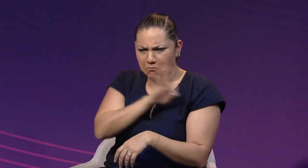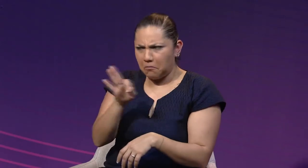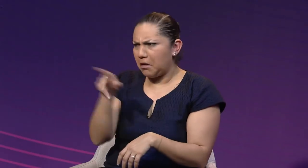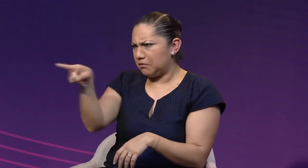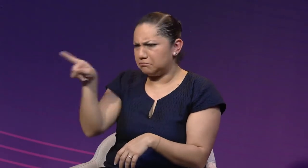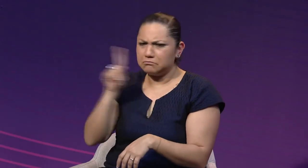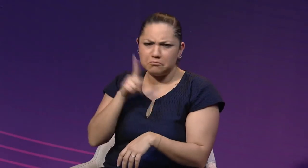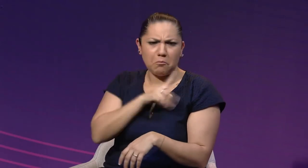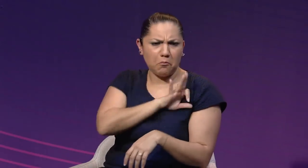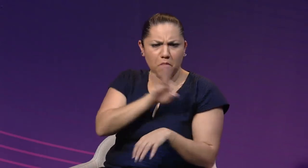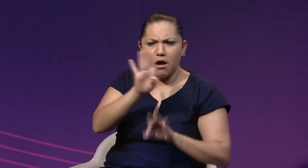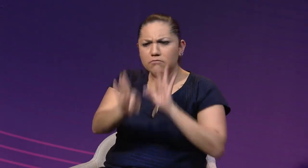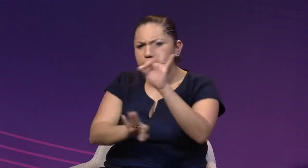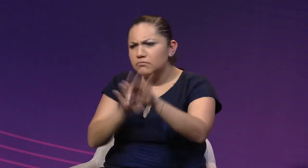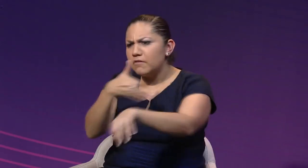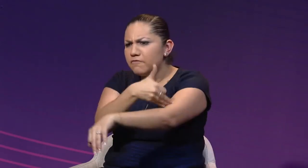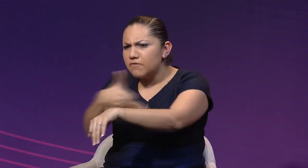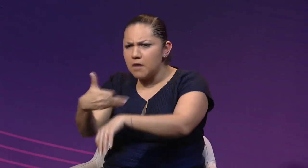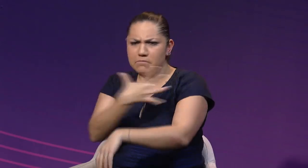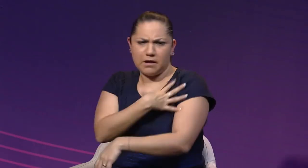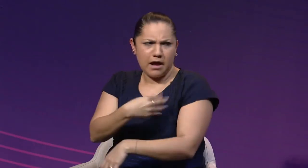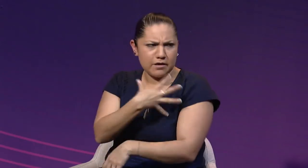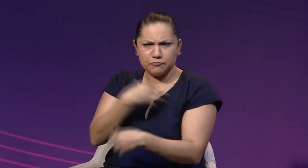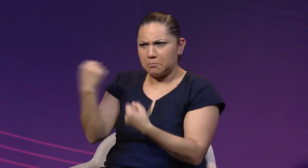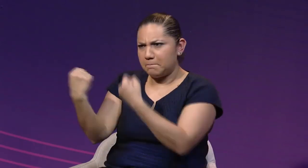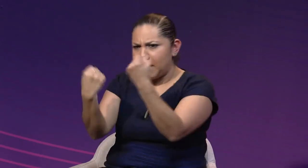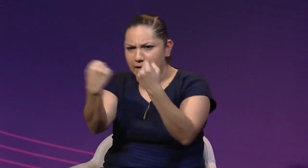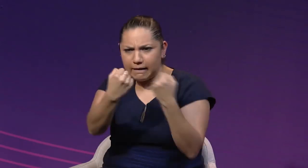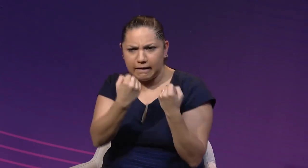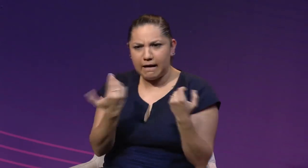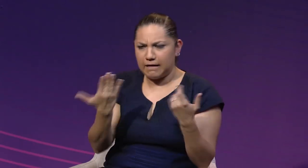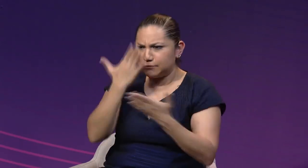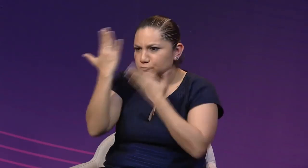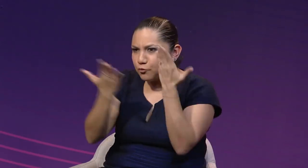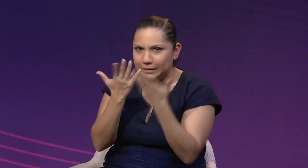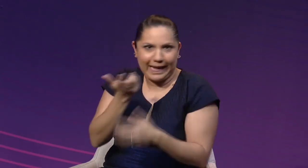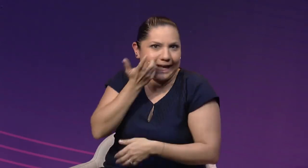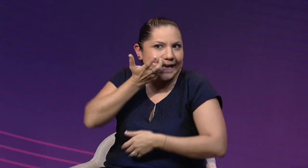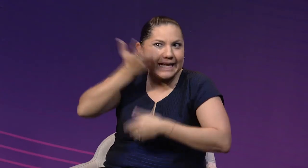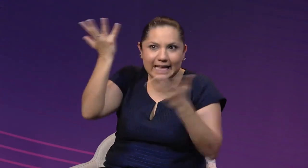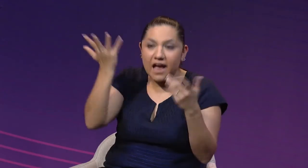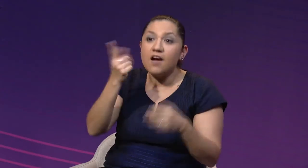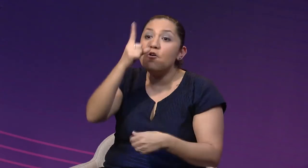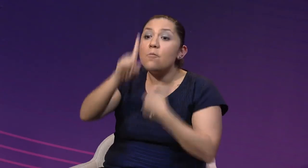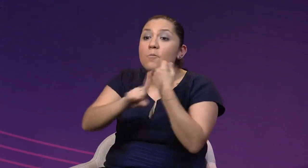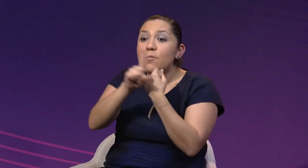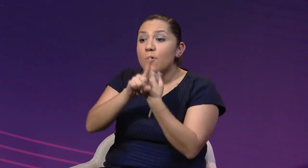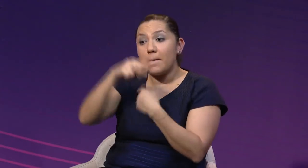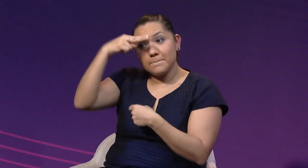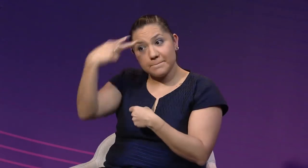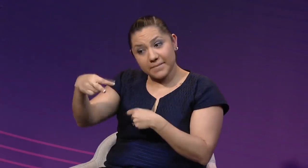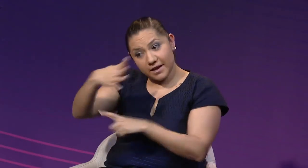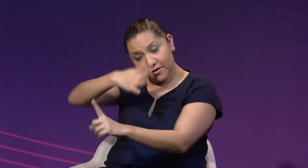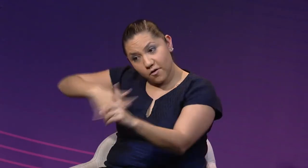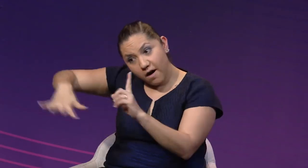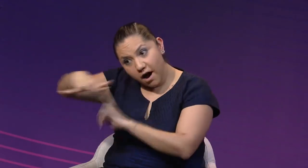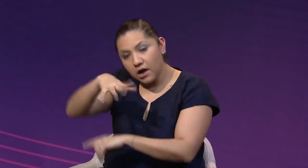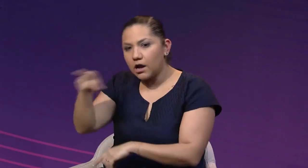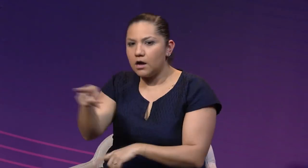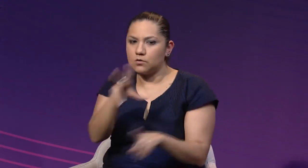o enfermos, ¿no? Y entonces, por ejemplo, decimos, las familias quieren saber si en un futuro pueden manejar, pueden